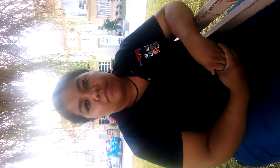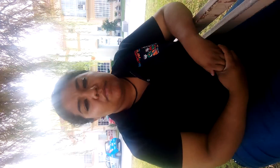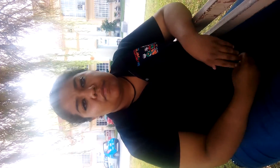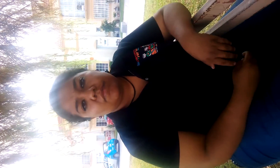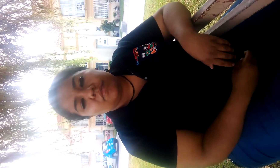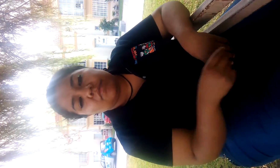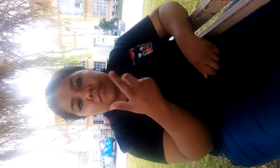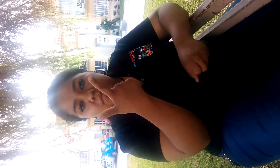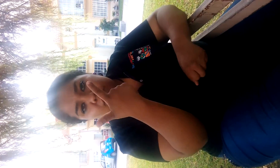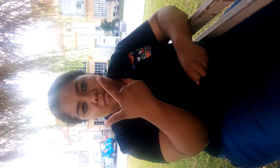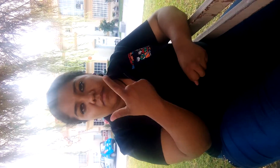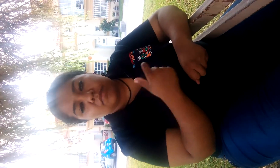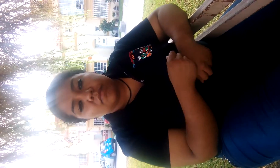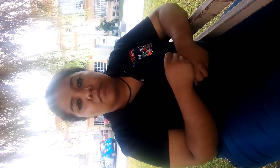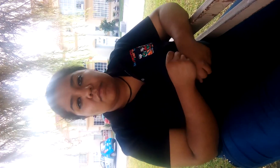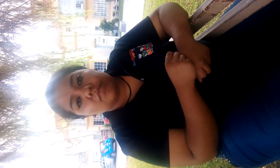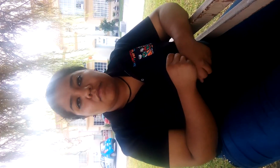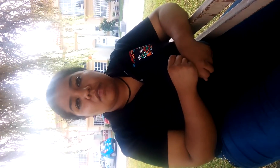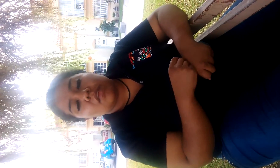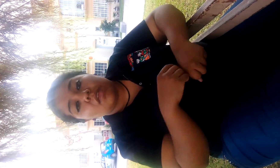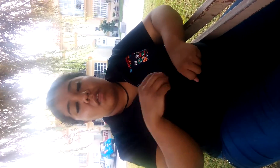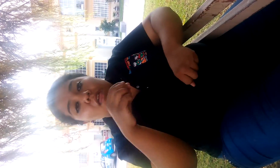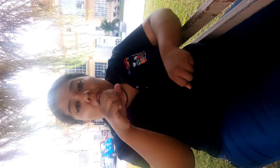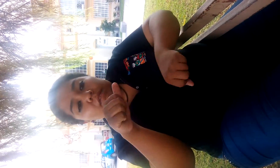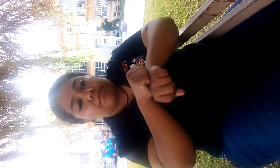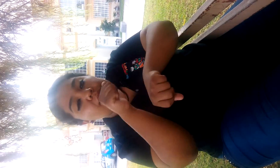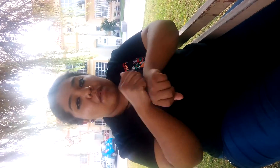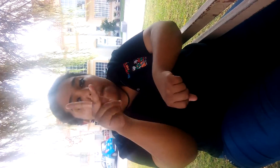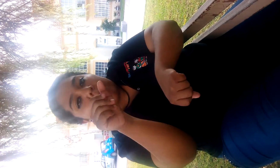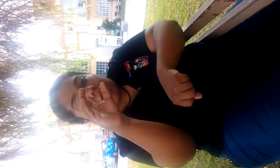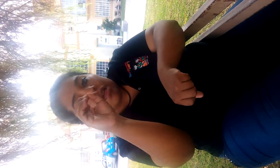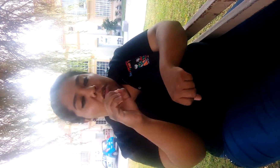7. La lluvia ensució el carro de Paco, que había limpiado por la mañana.